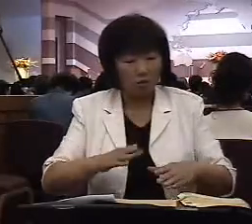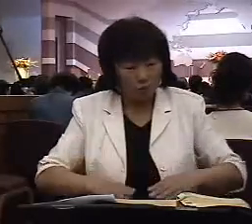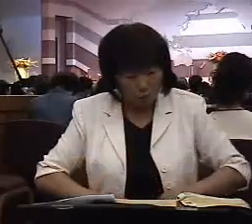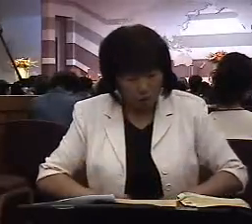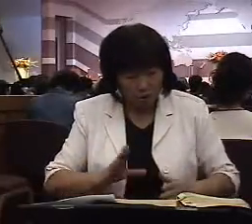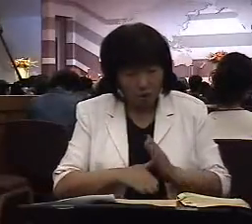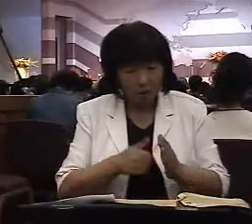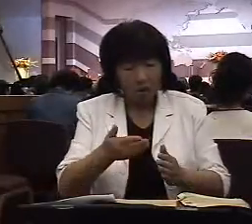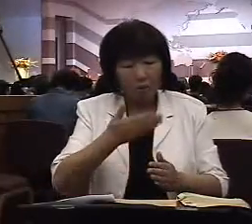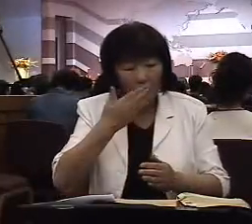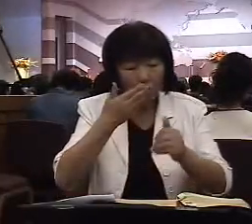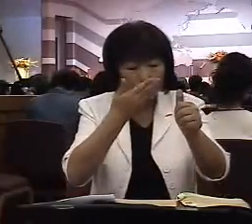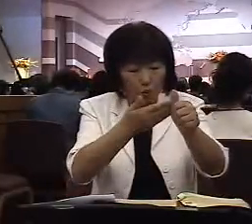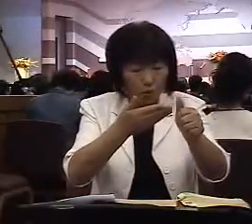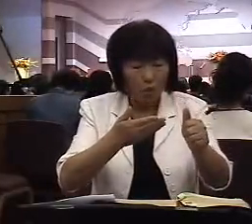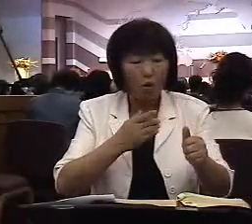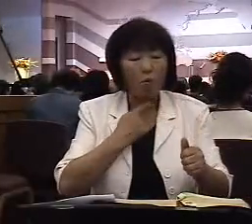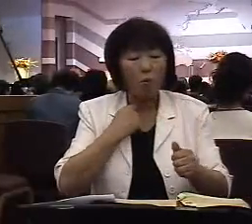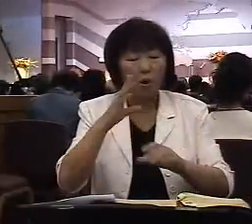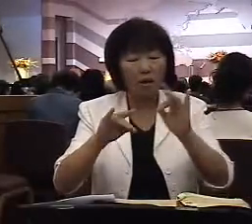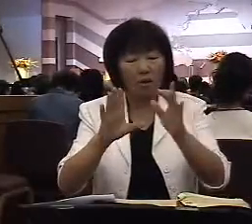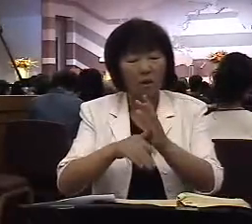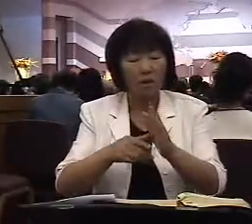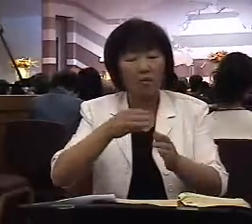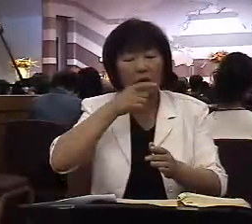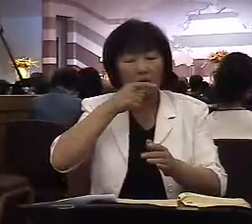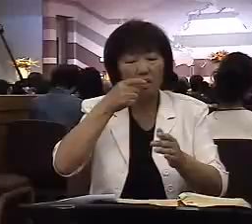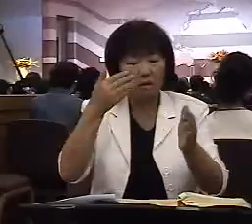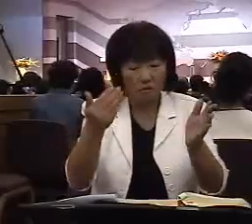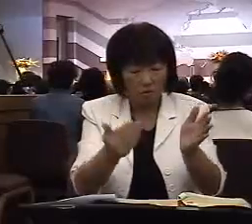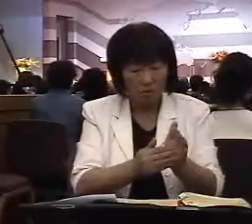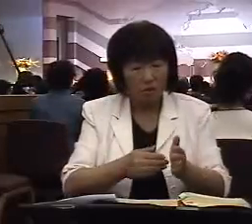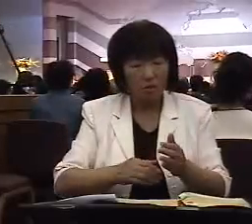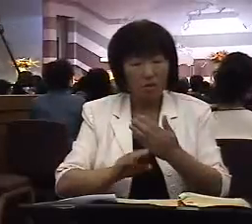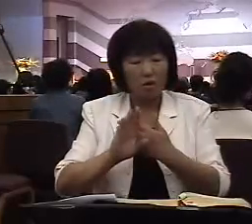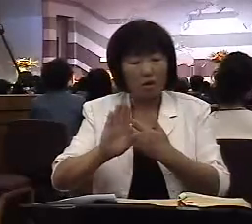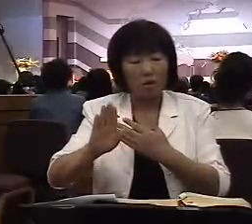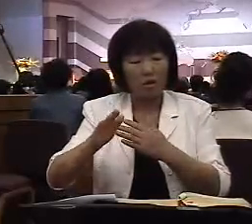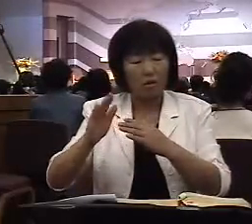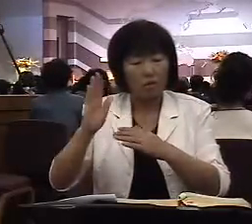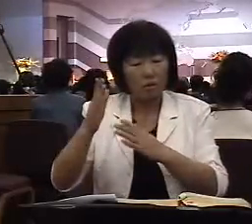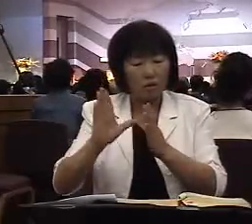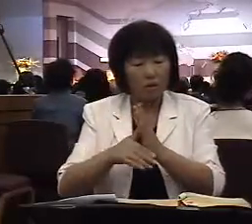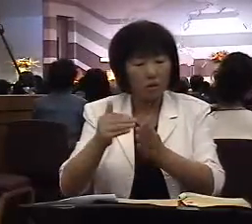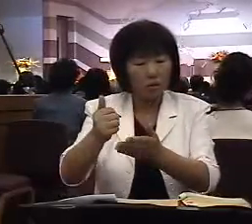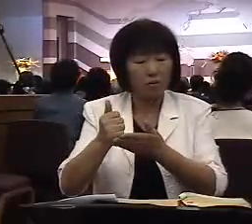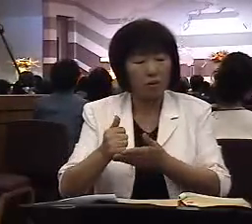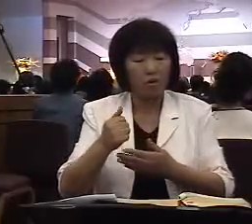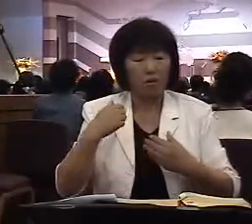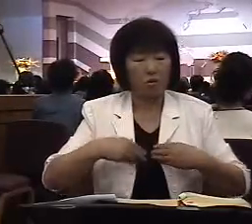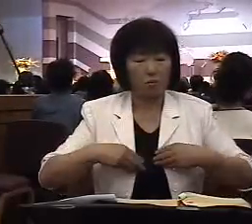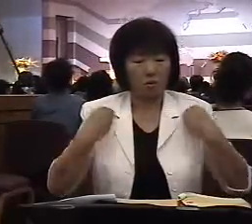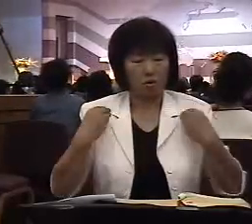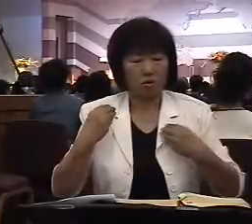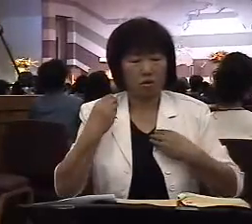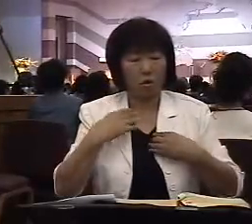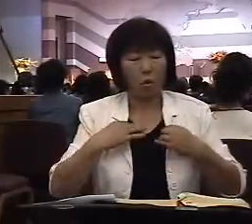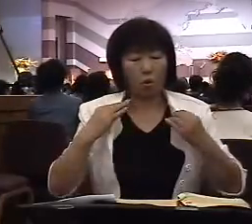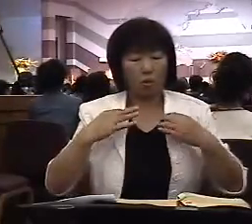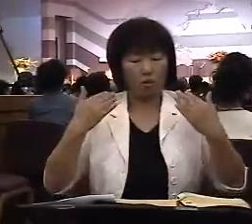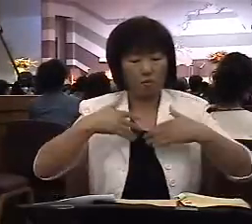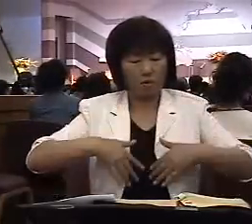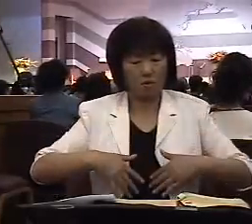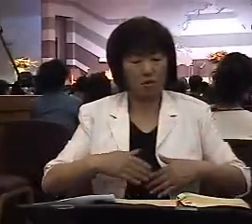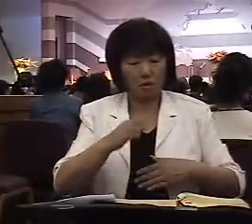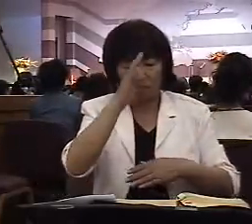때에 너희가 먹을 것을 주었고 목마를 때에 마시게 하였고 나그네 되었을 때에 영접하였고 벗었을 때에 옷을